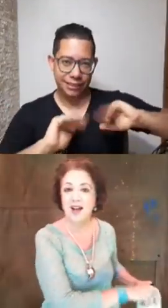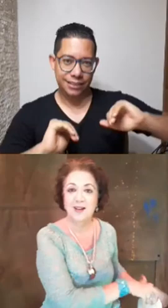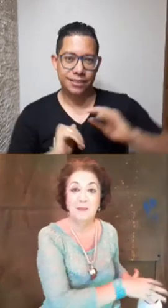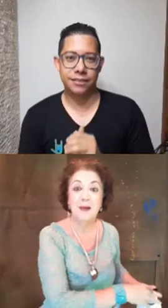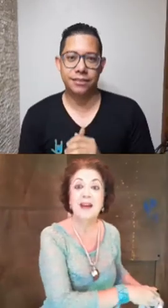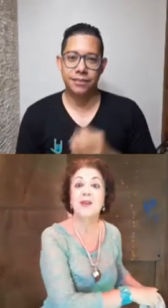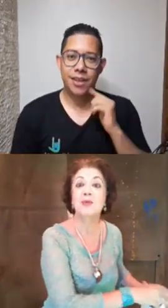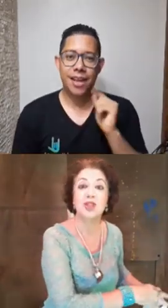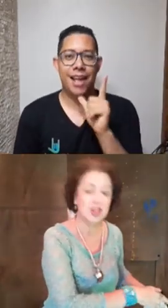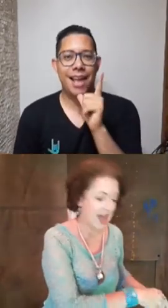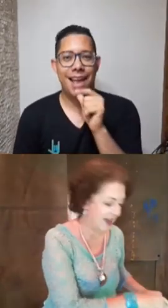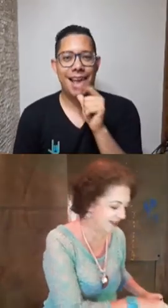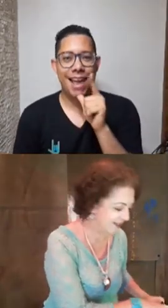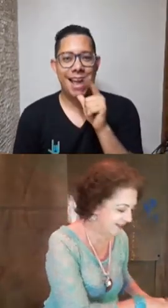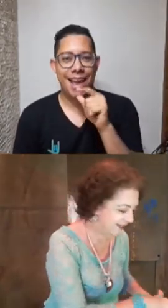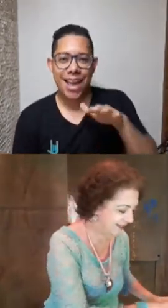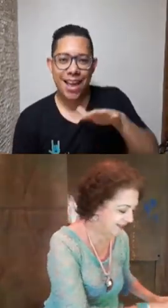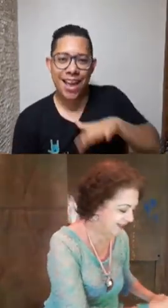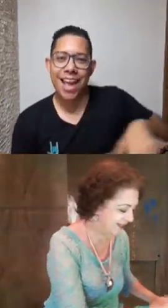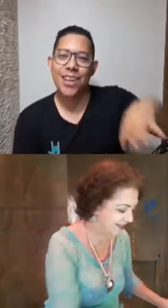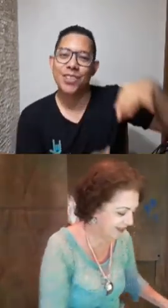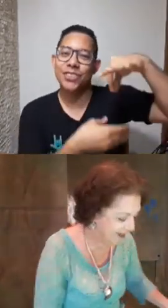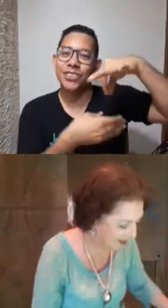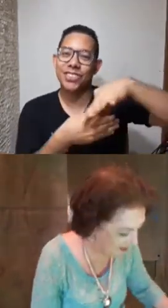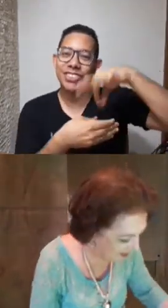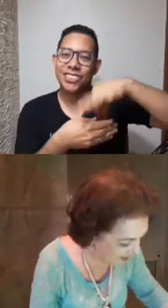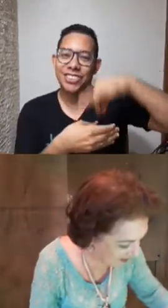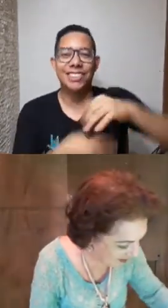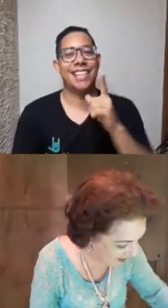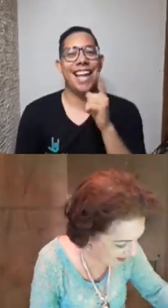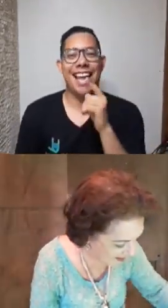água para o chá.